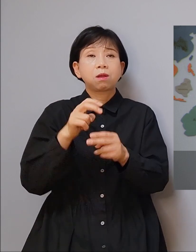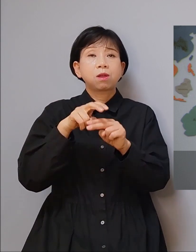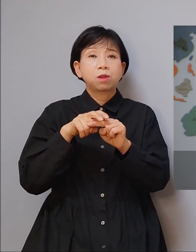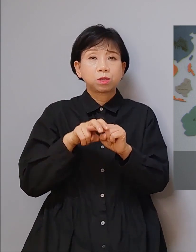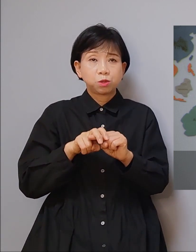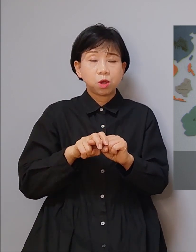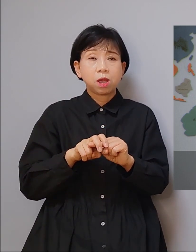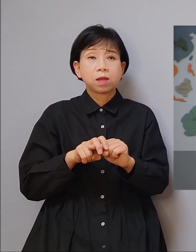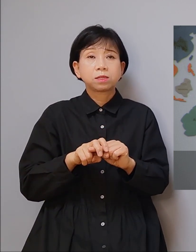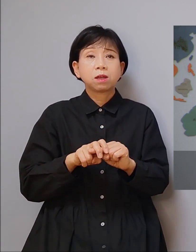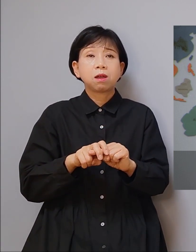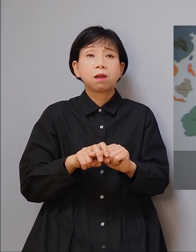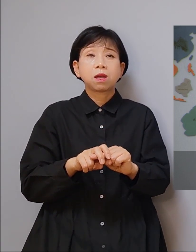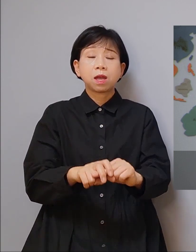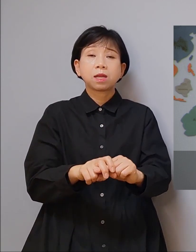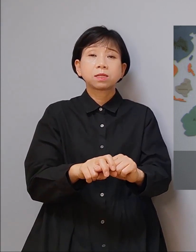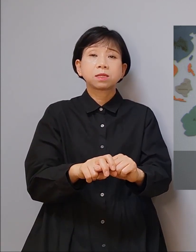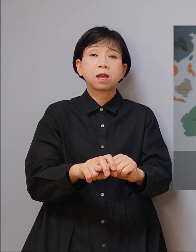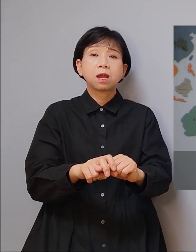오셔서